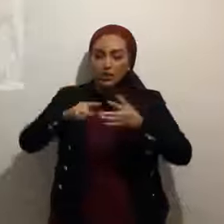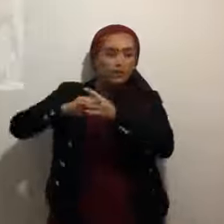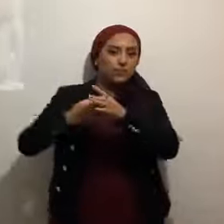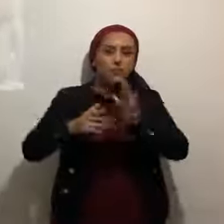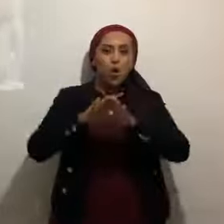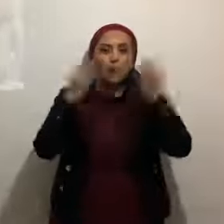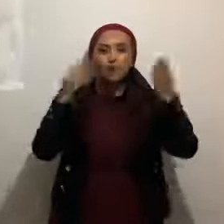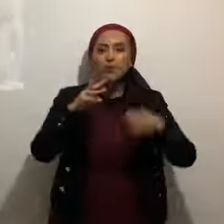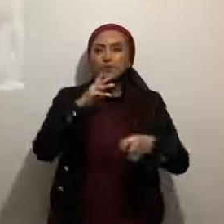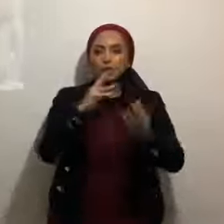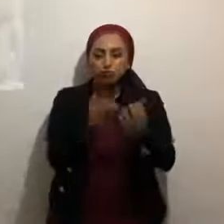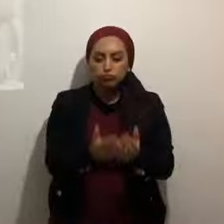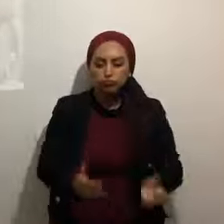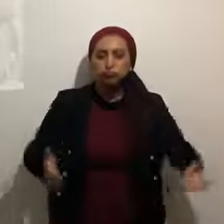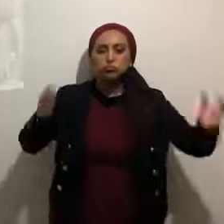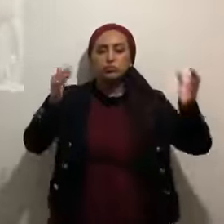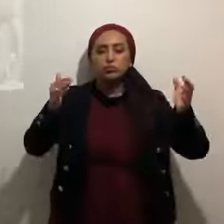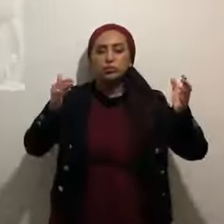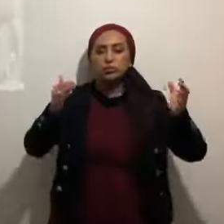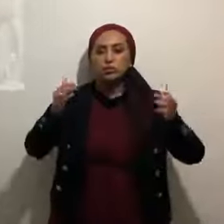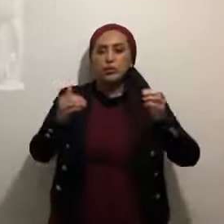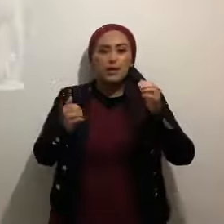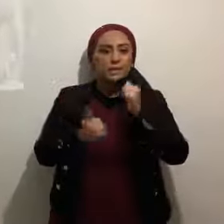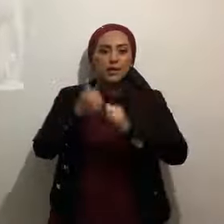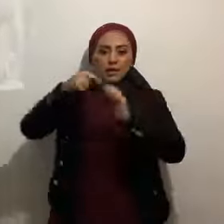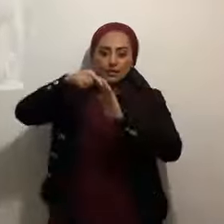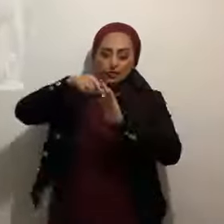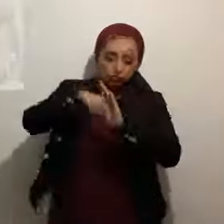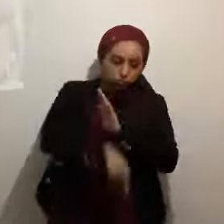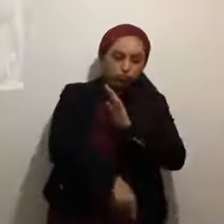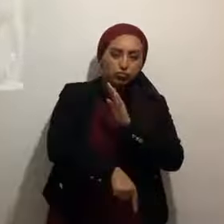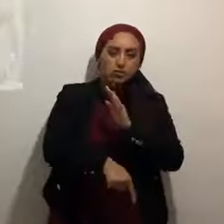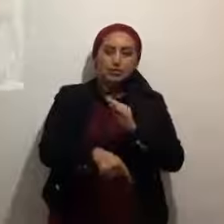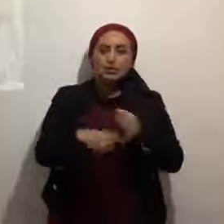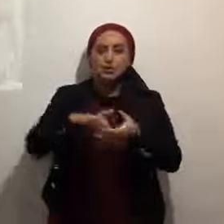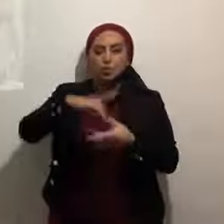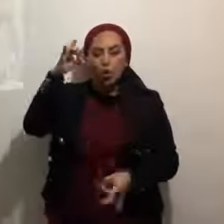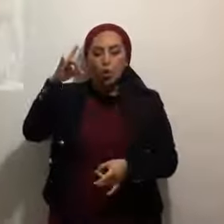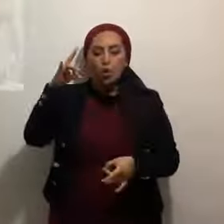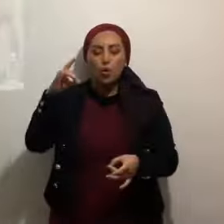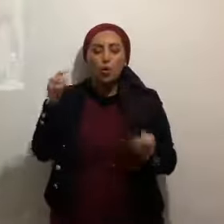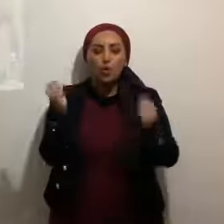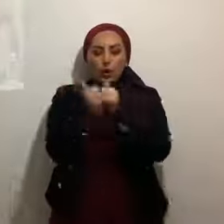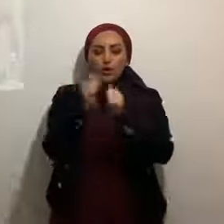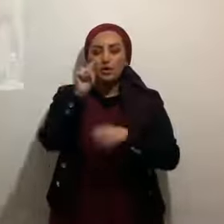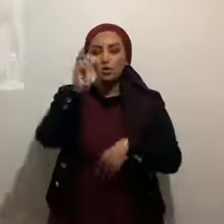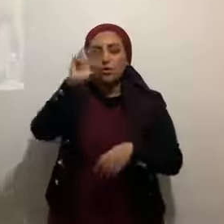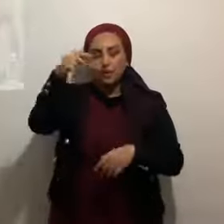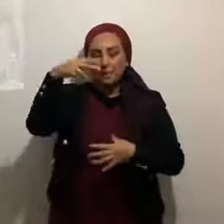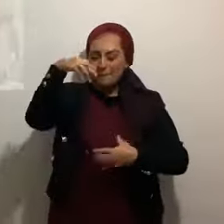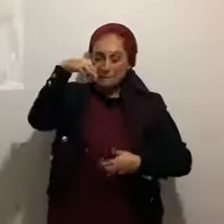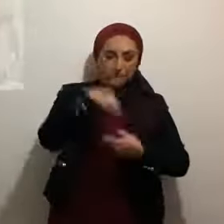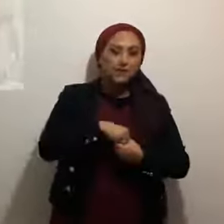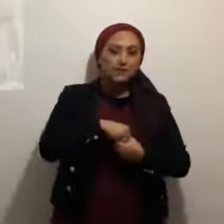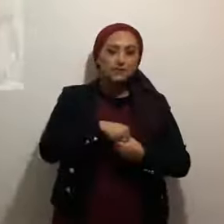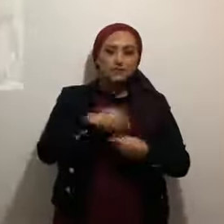rápido acabar, hasta lo más profundo del alma, con la espada de dos filos, que es la Tanaj, la Biblia.